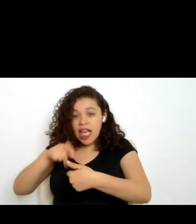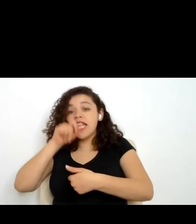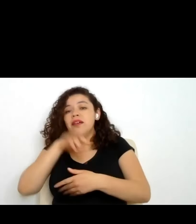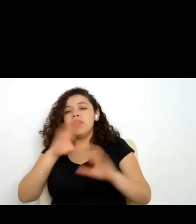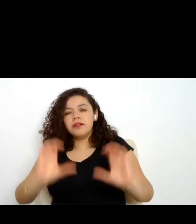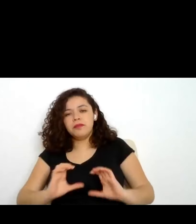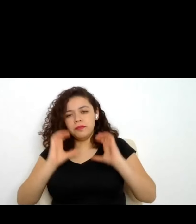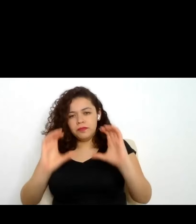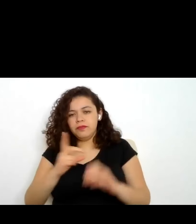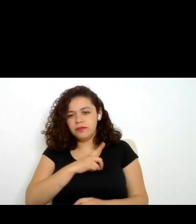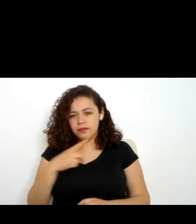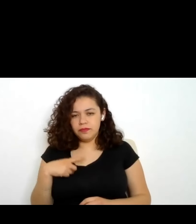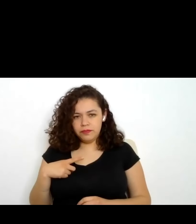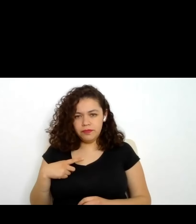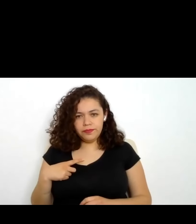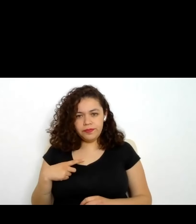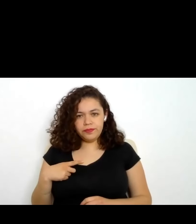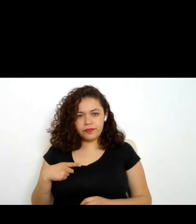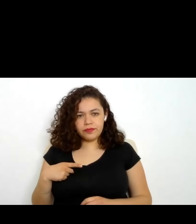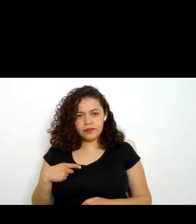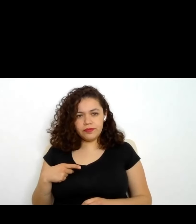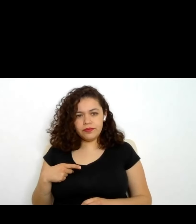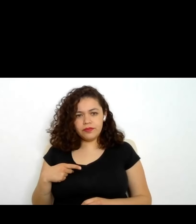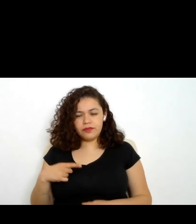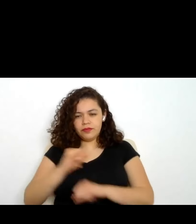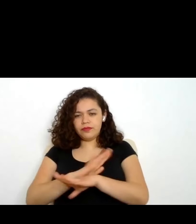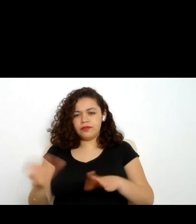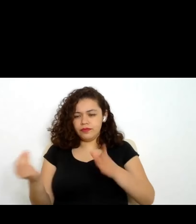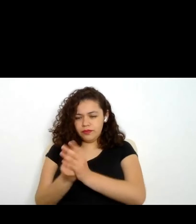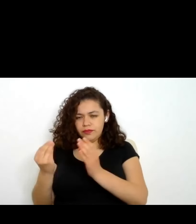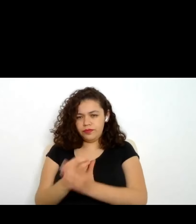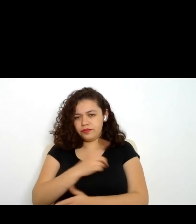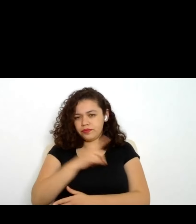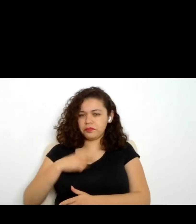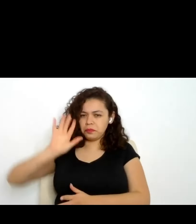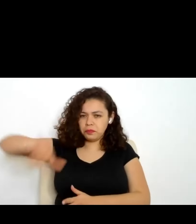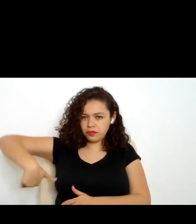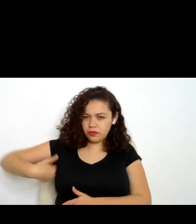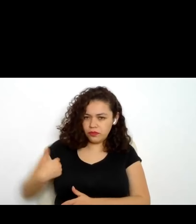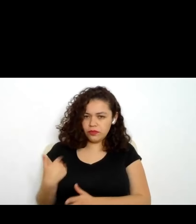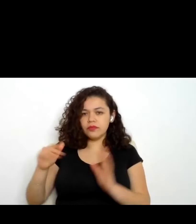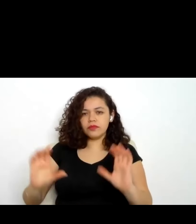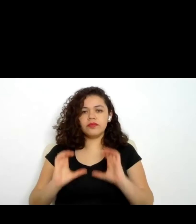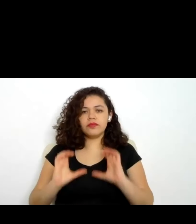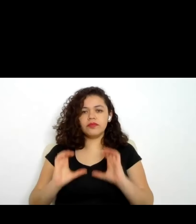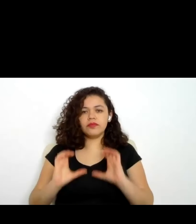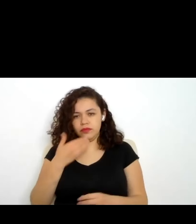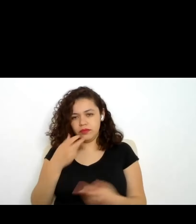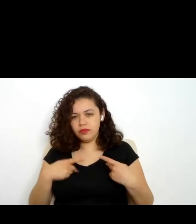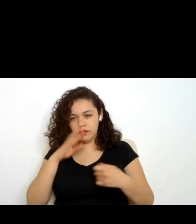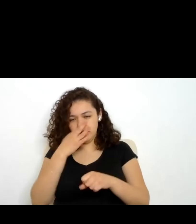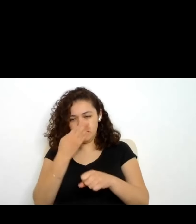sea, los tiene que cuidar, entonces los datos personales tienen que estar almacenados y resguardados por parte del